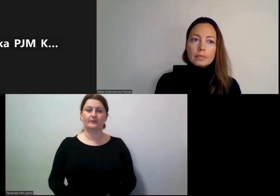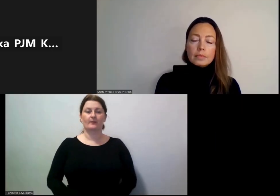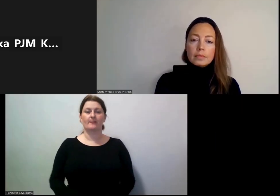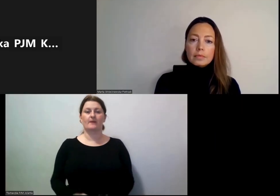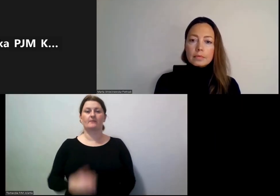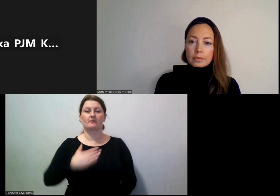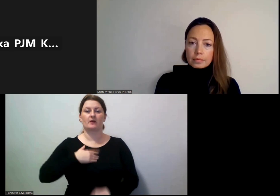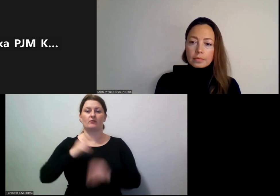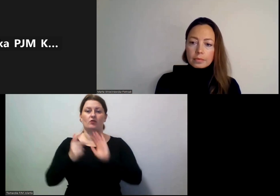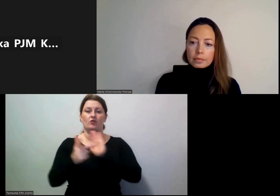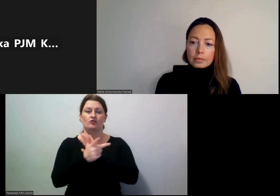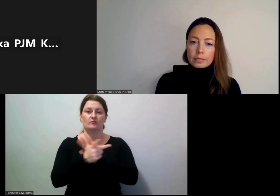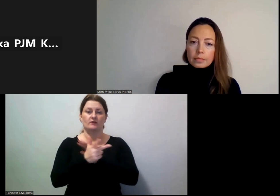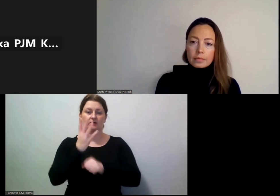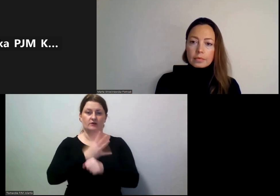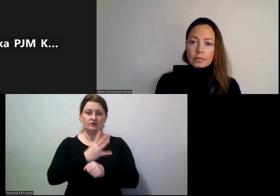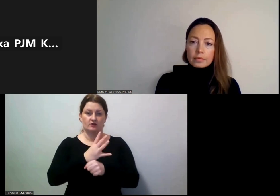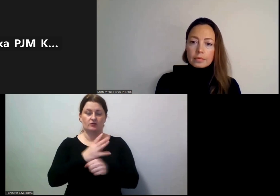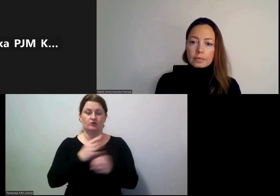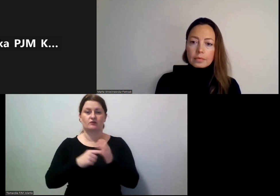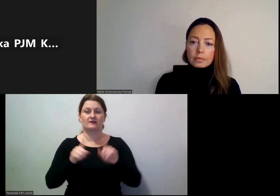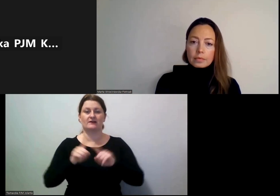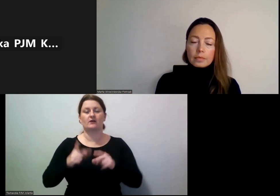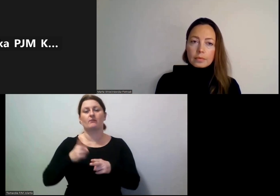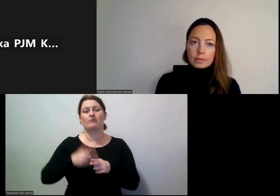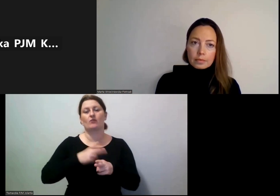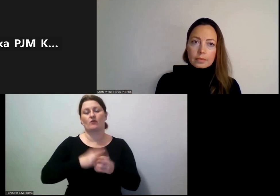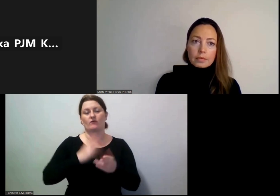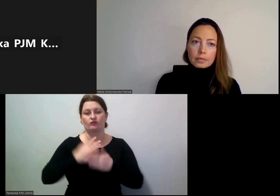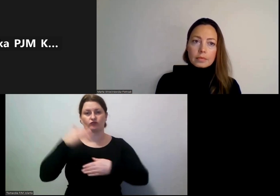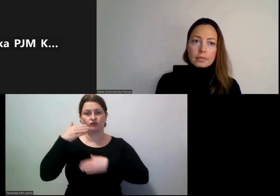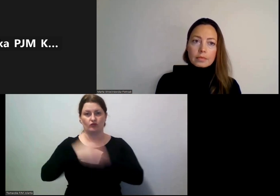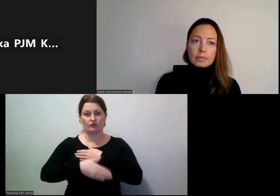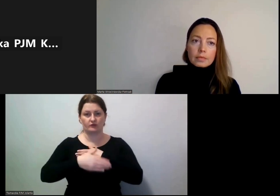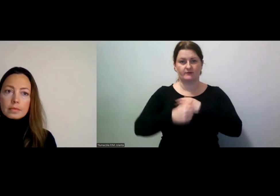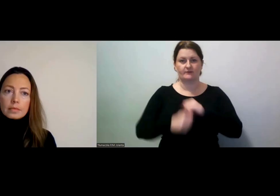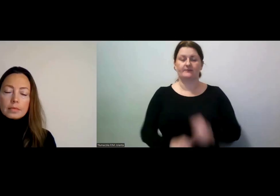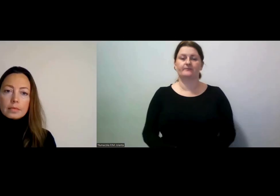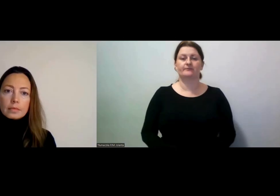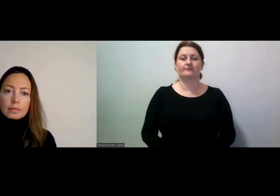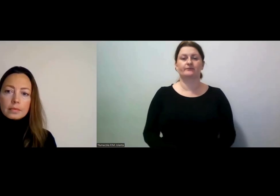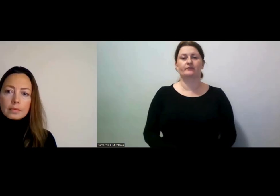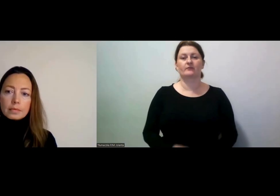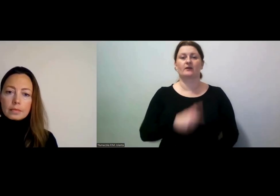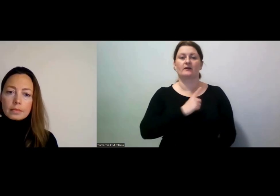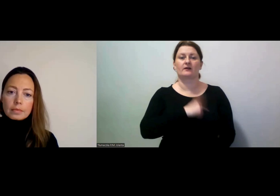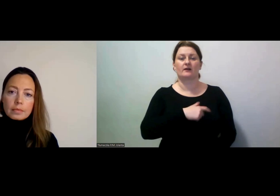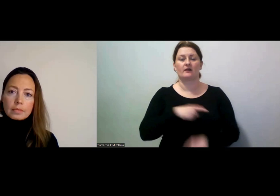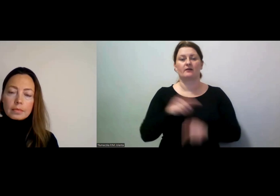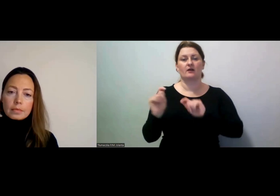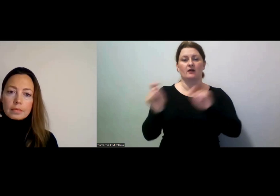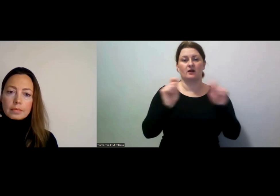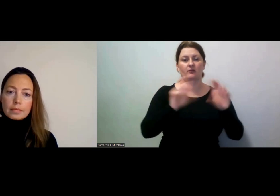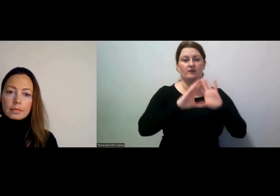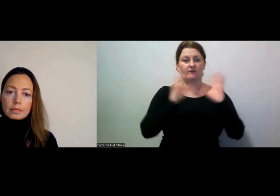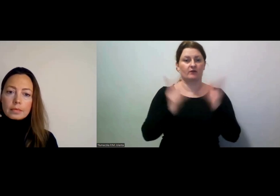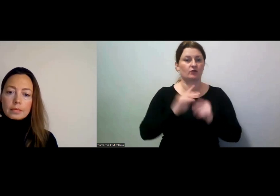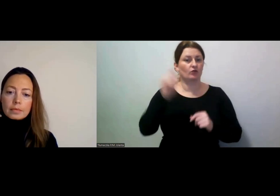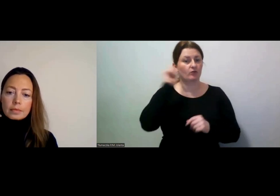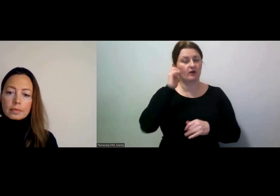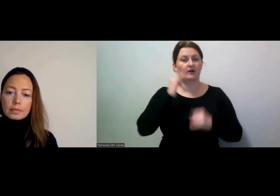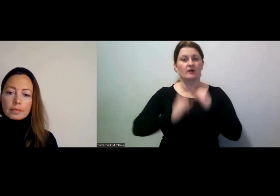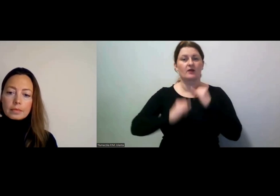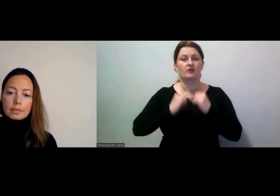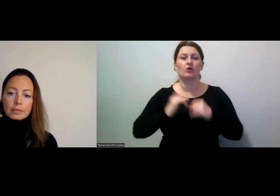Mamy godzinę 18:40, co oznacza, że powoli zbliżamy się do końca. W związku z tym serdeczny apel do wszystkich pań, że jeśli